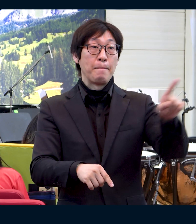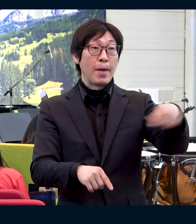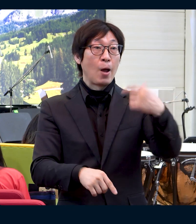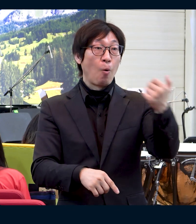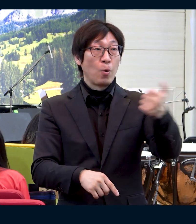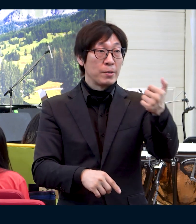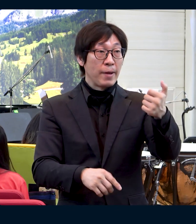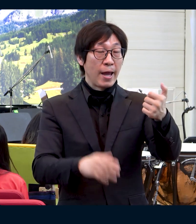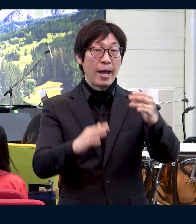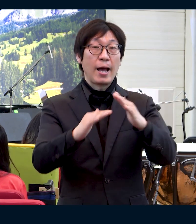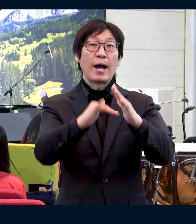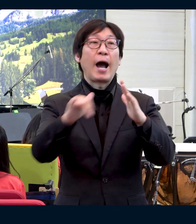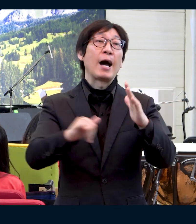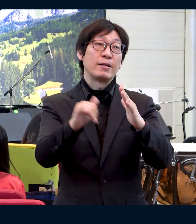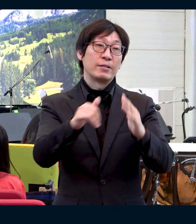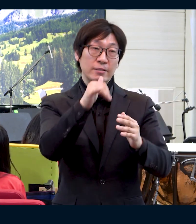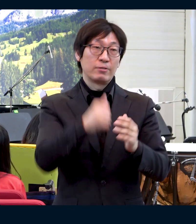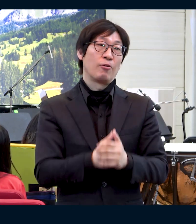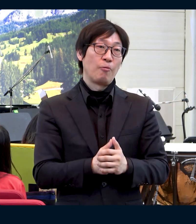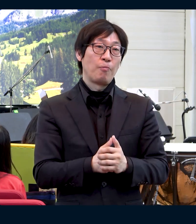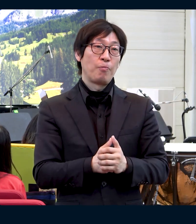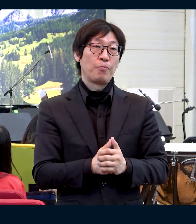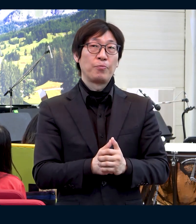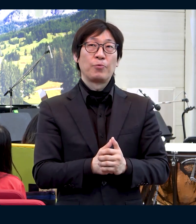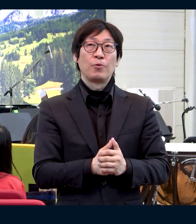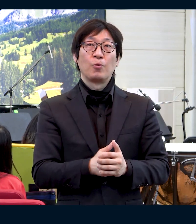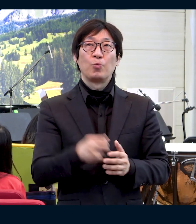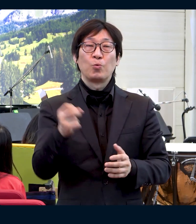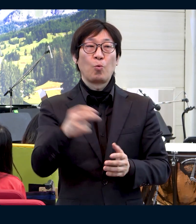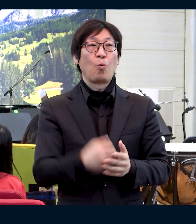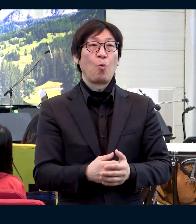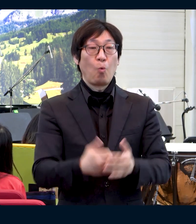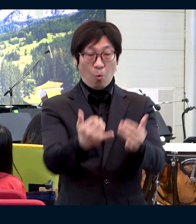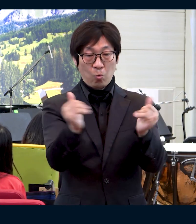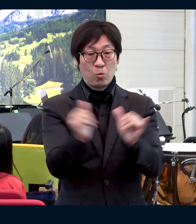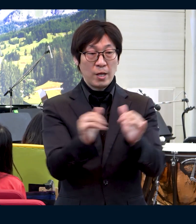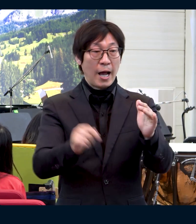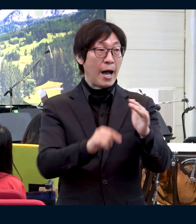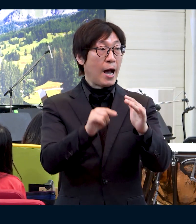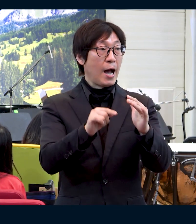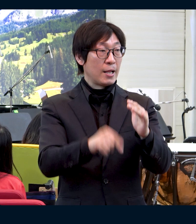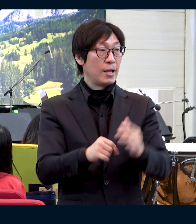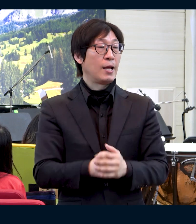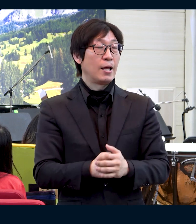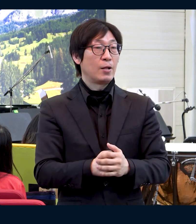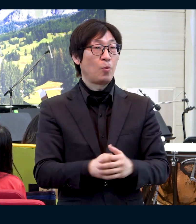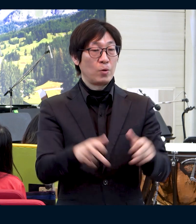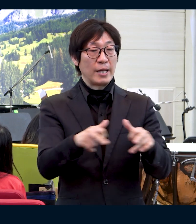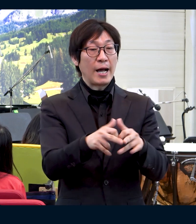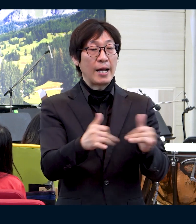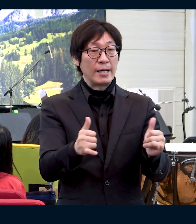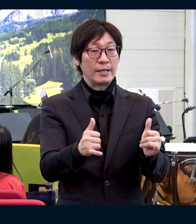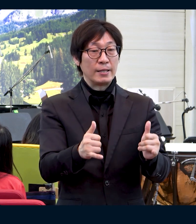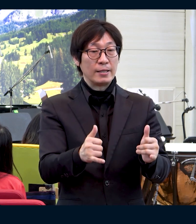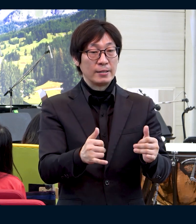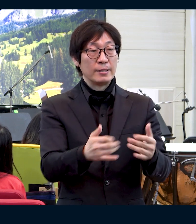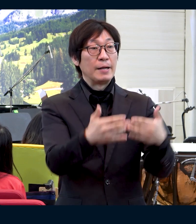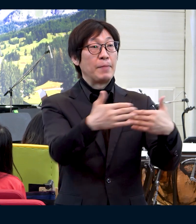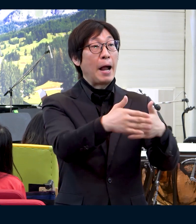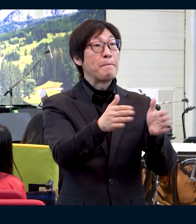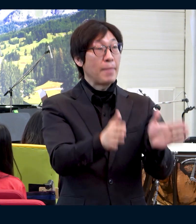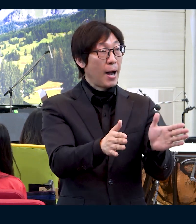가족들이 있습니다. 또 여러분들 공동체 안에 아마 장애를 가지고 계신 분들이 순원으로 계신 그런 다락방들도 아마 있을